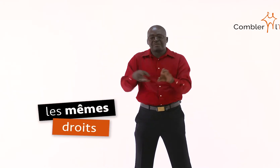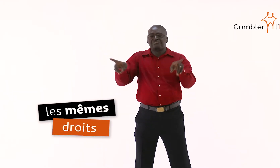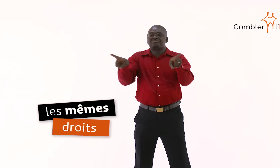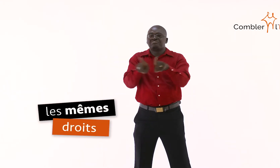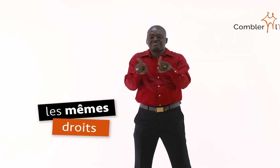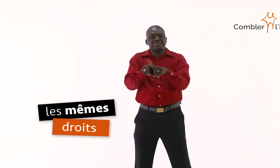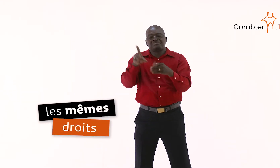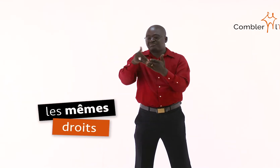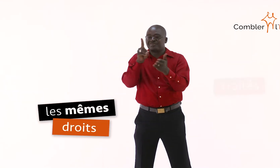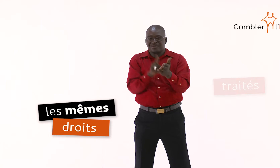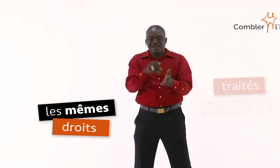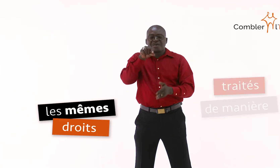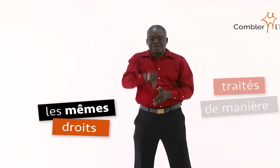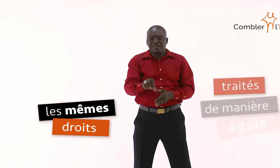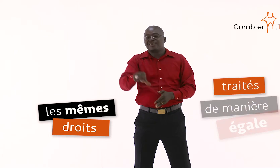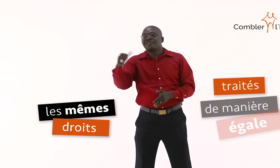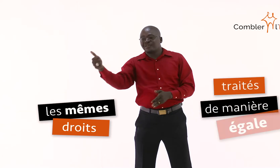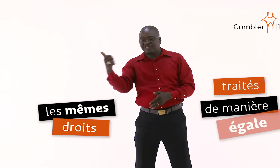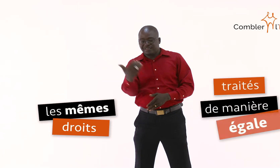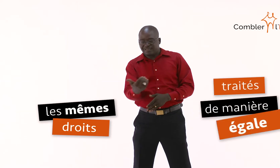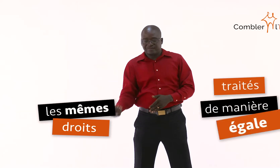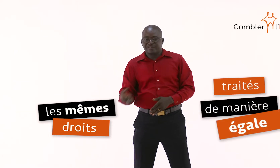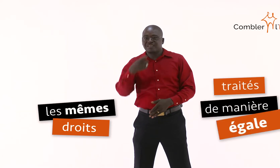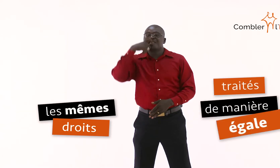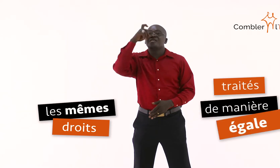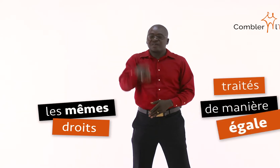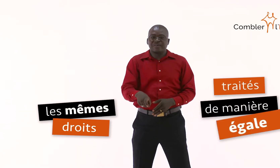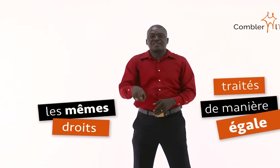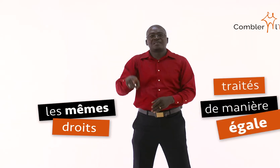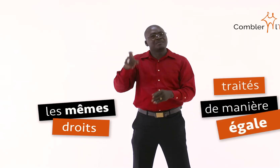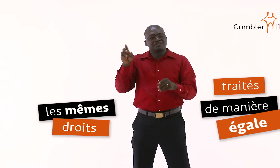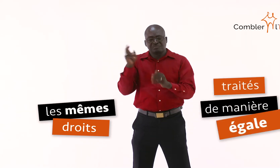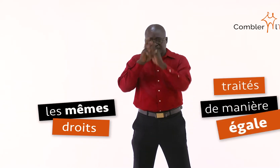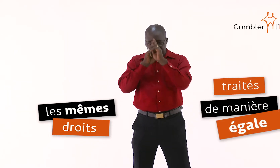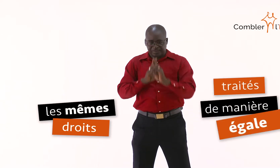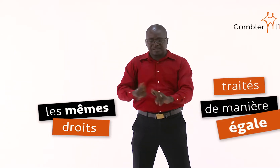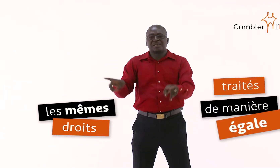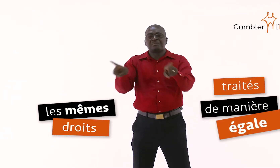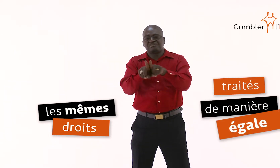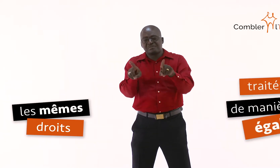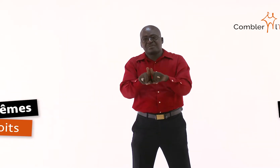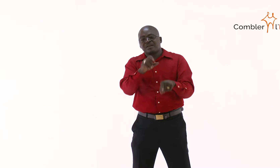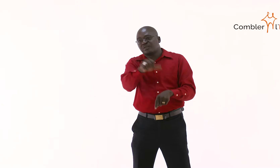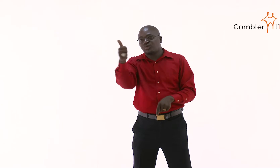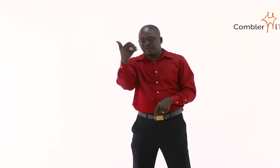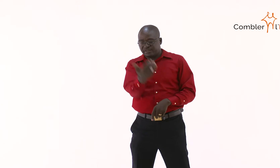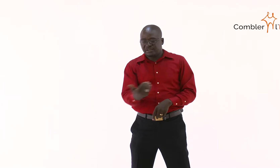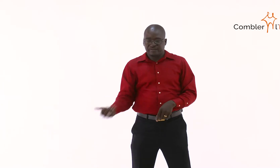doivent être traités de manière égale par rapport aux autres enfants. Ce qui est le mieux pour l'enfant doit être le